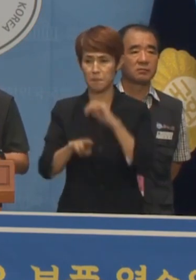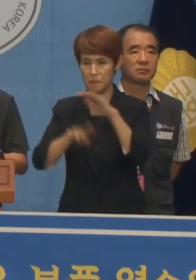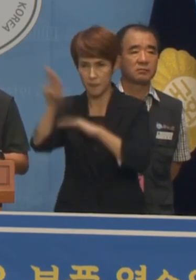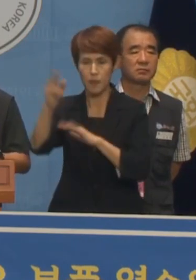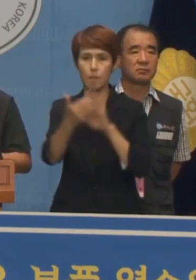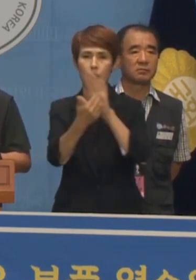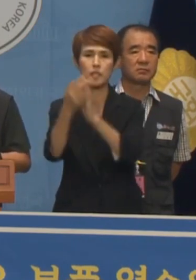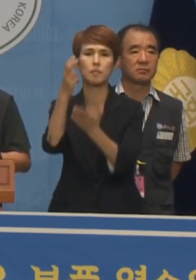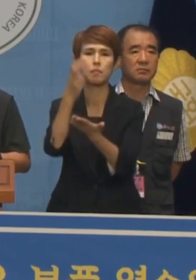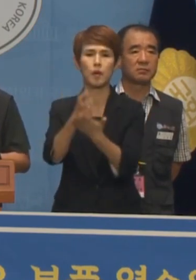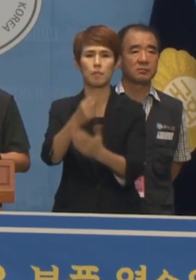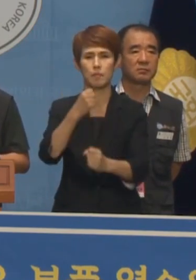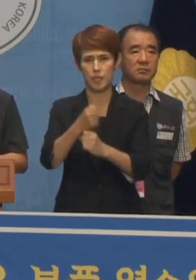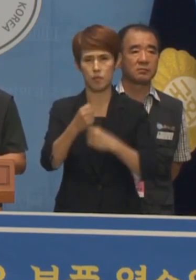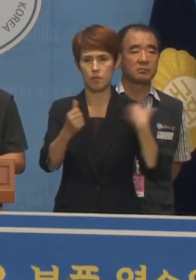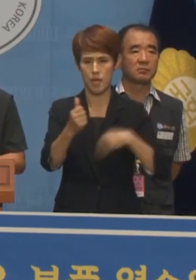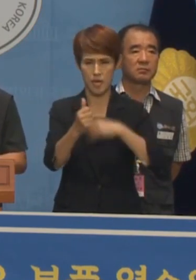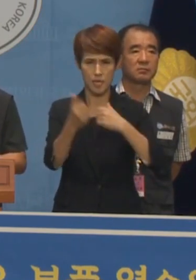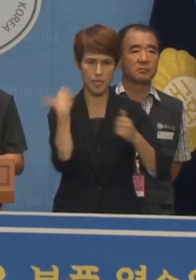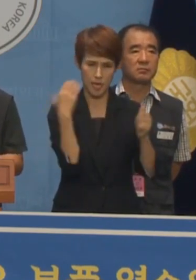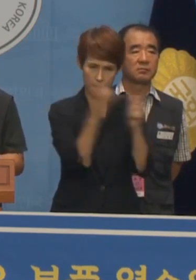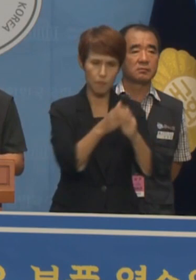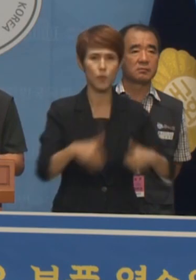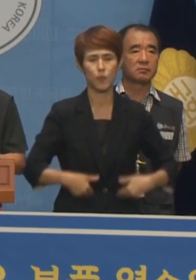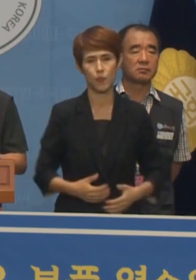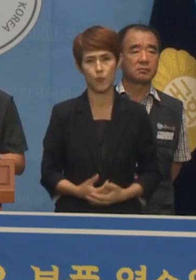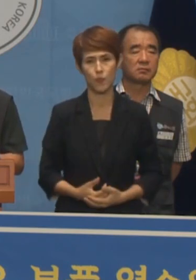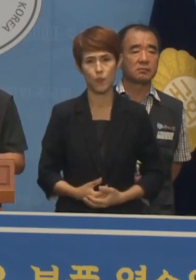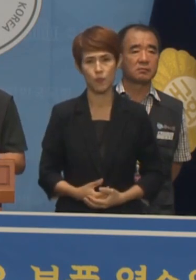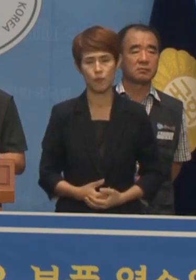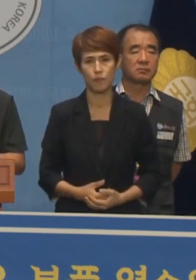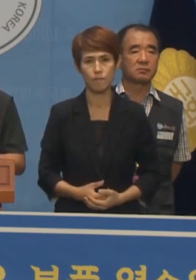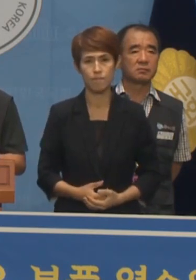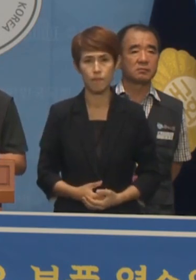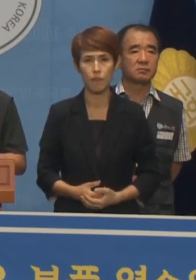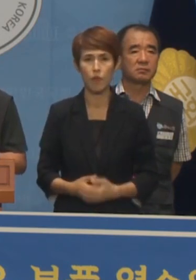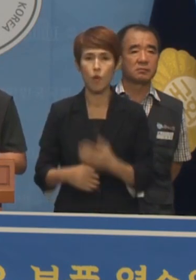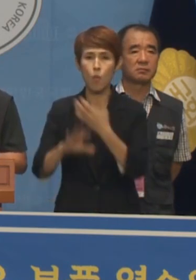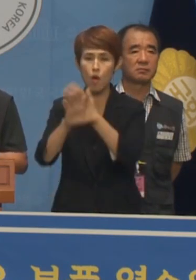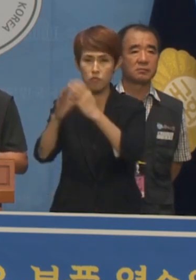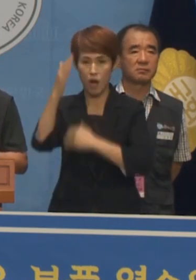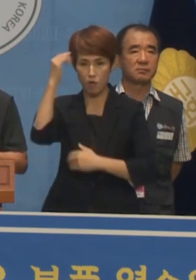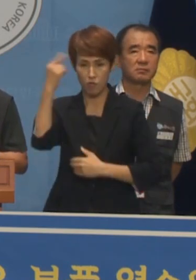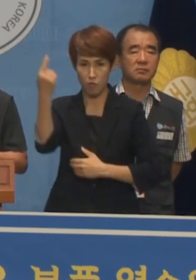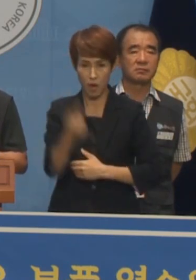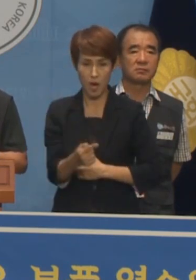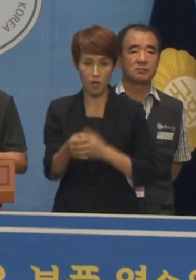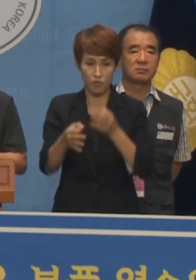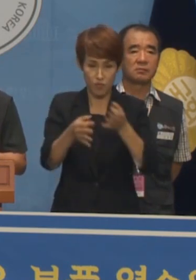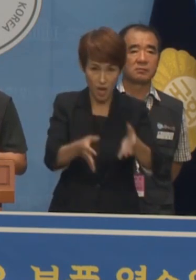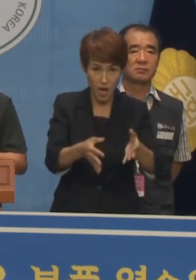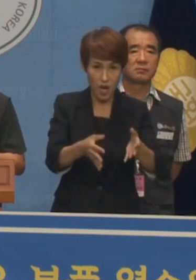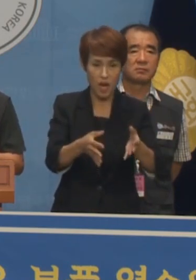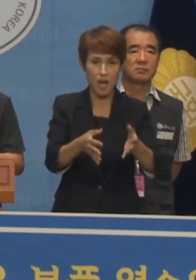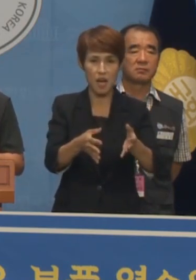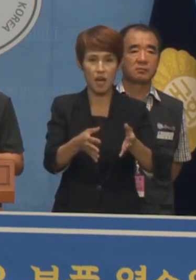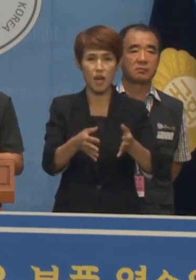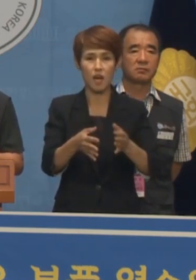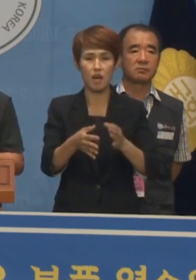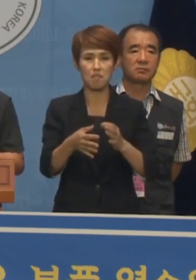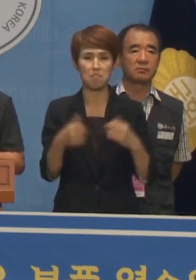만들어서 책임도 있다라고 저는 보고 있습니다. 그래서 이제 외투기물 묻지마 먹튀를